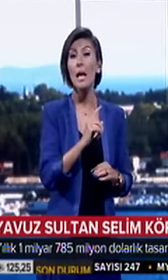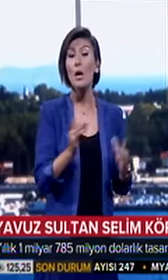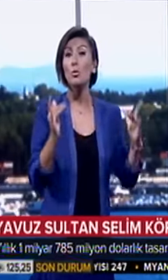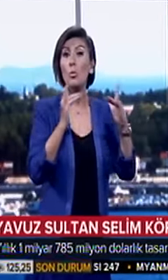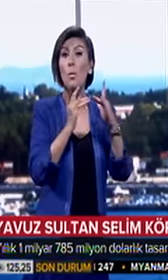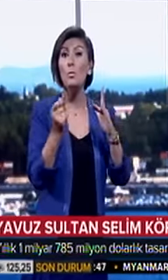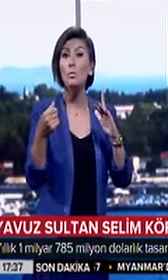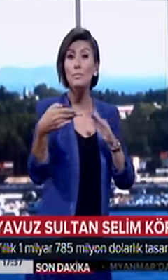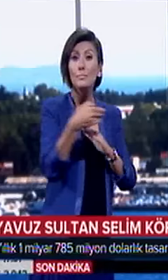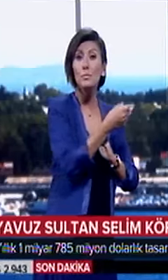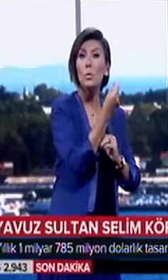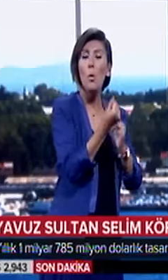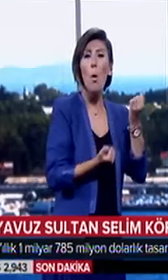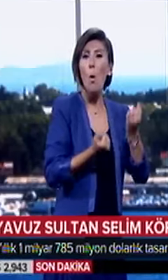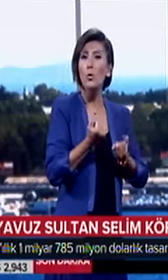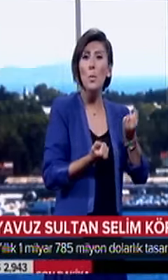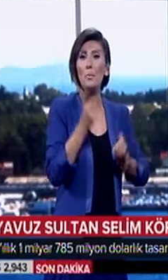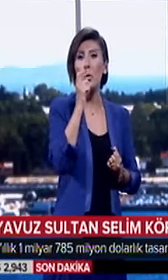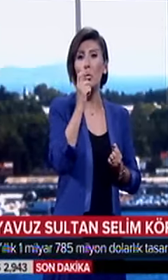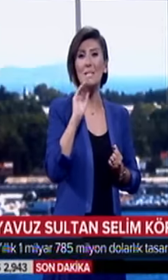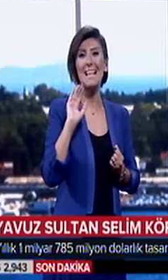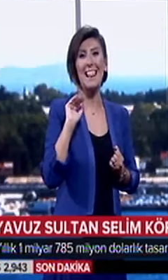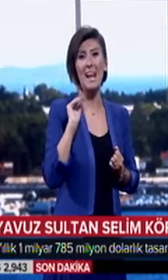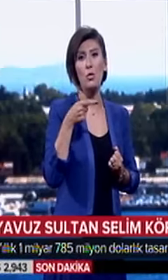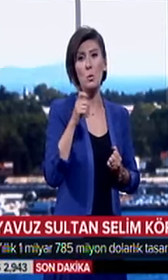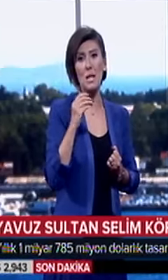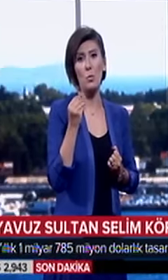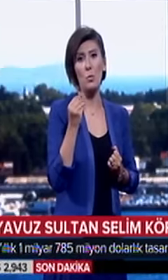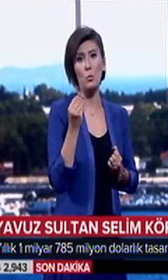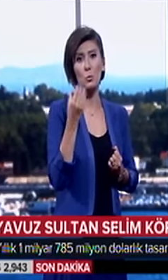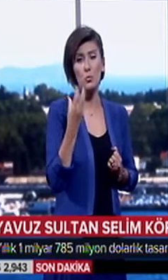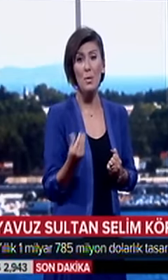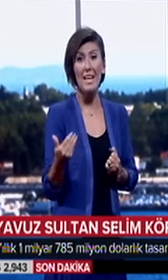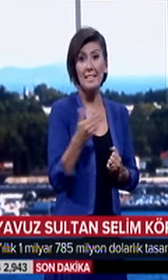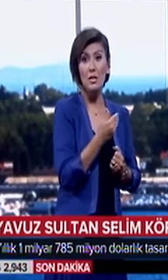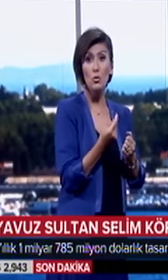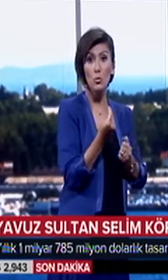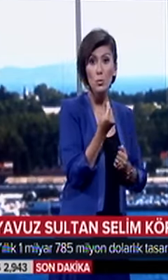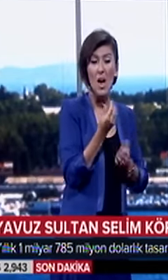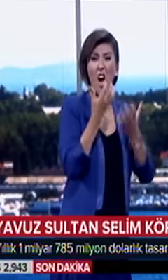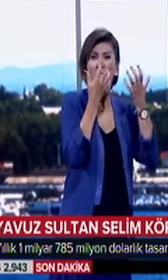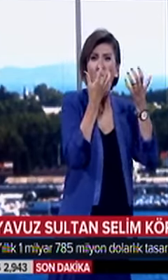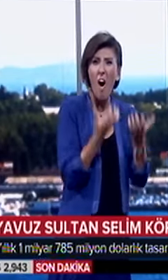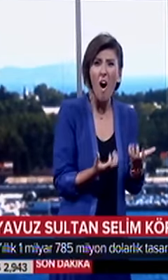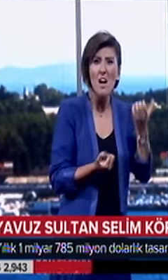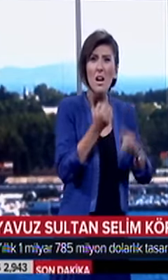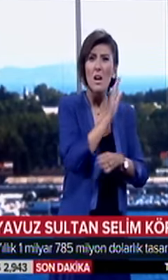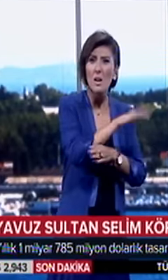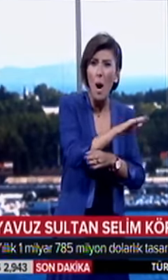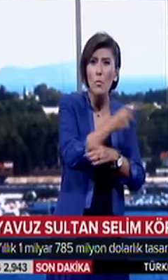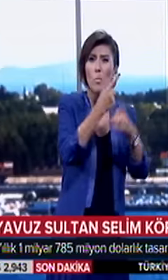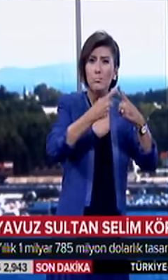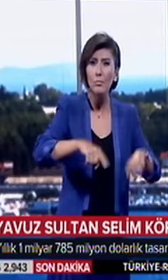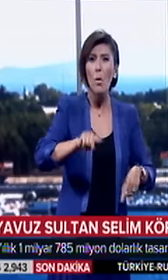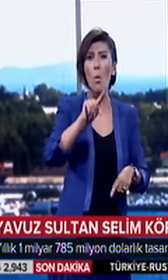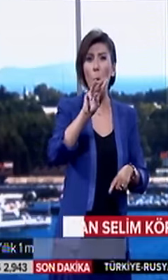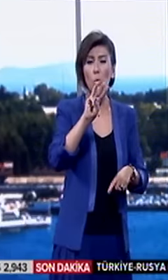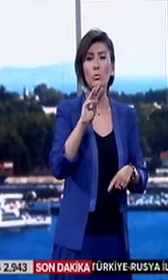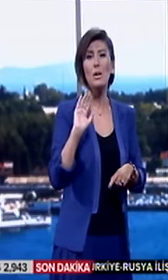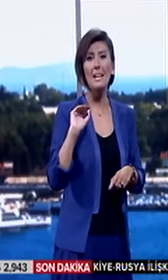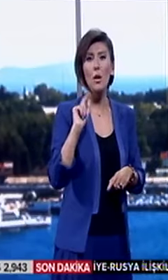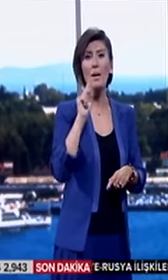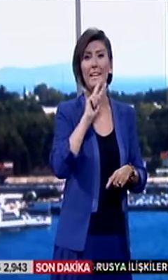Köprünün geçiş ücreti otomobiller için 9 lira 90 kuruş olacak. Geçiş ücreti ağır tonajlı araç için 3 lira 20 kuruş başlayacak